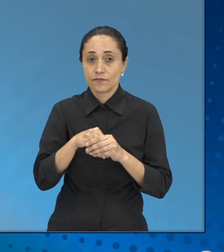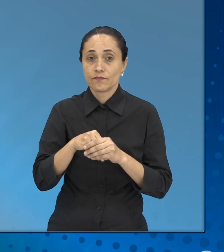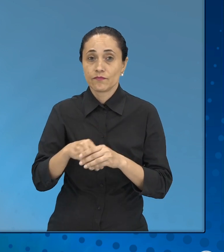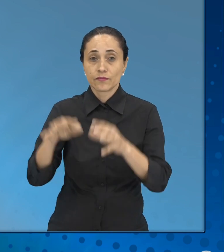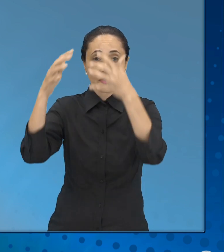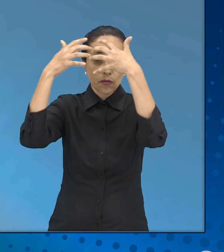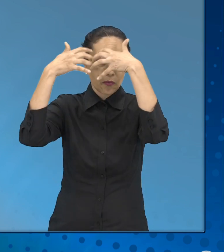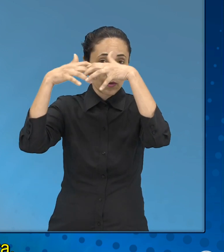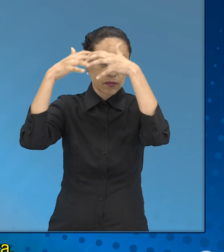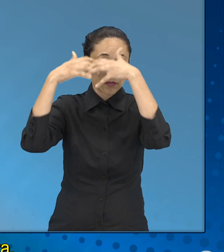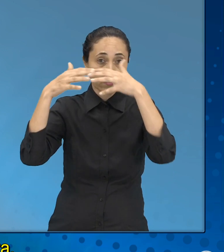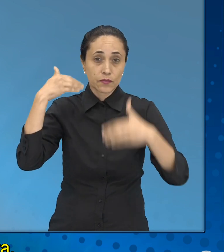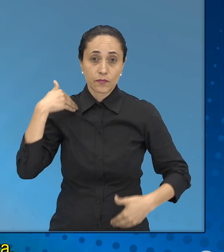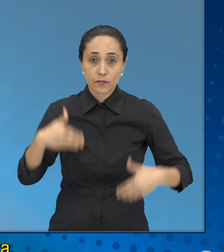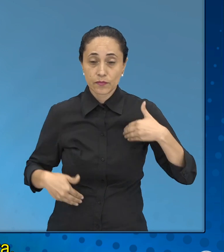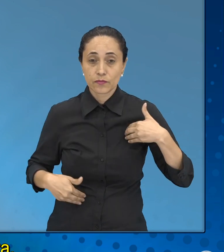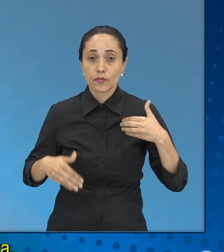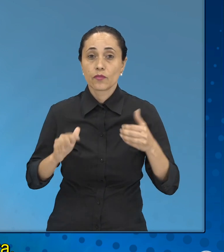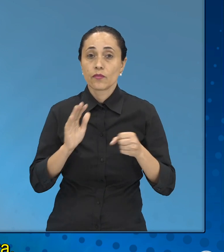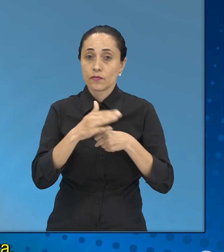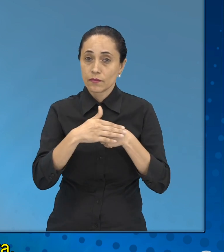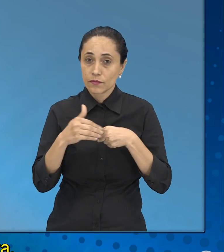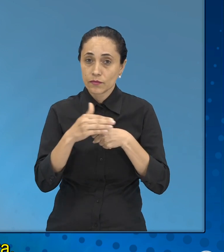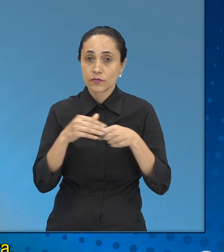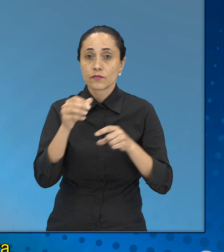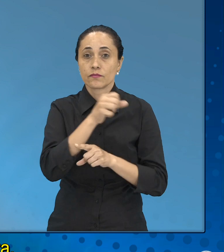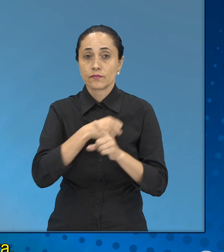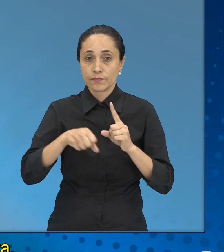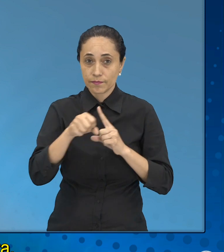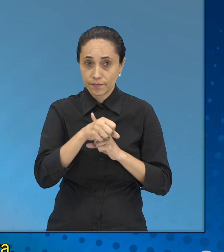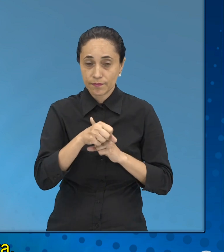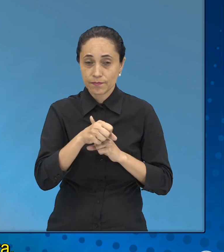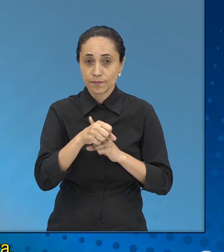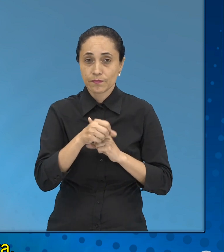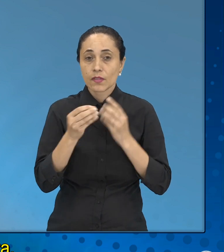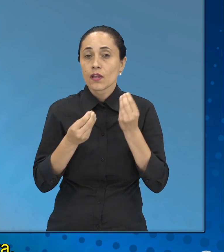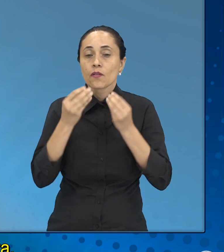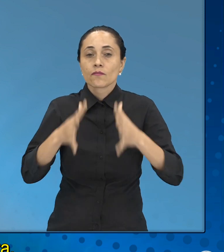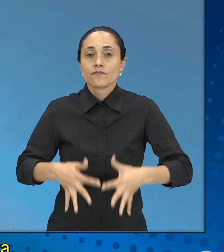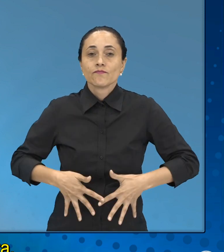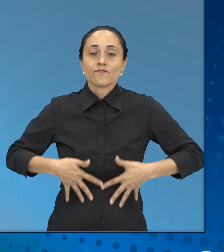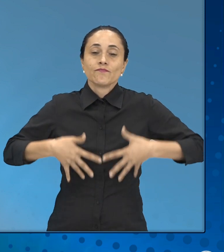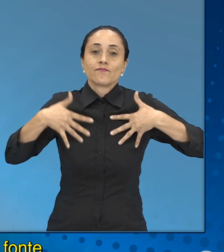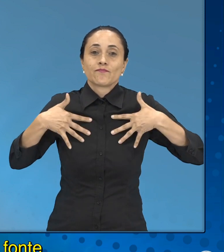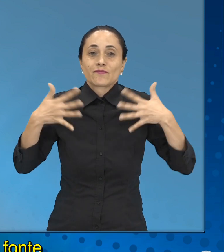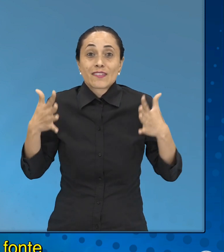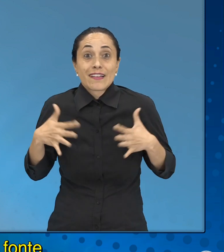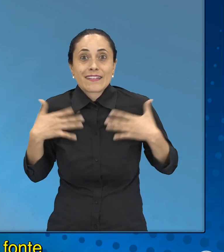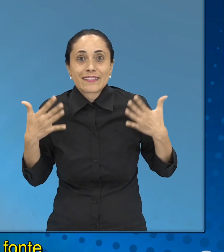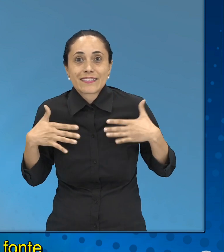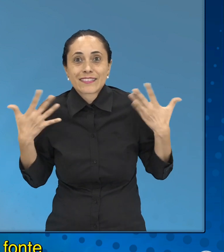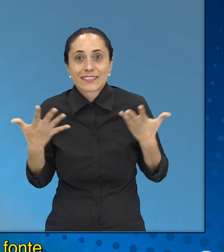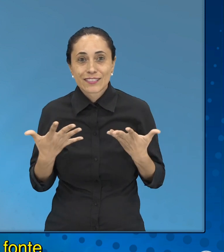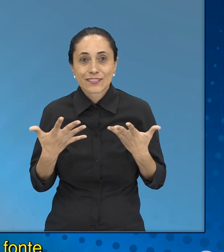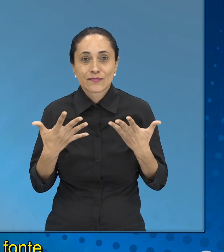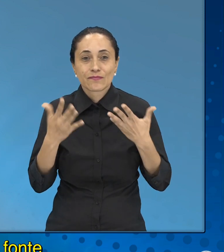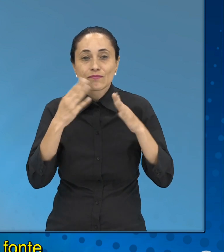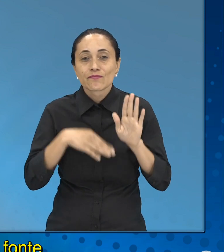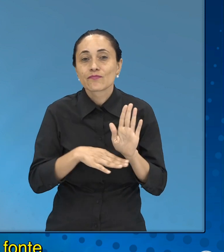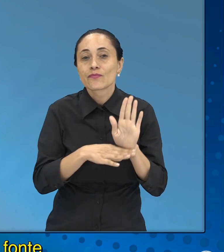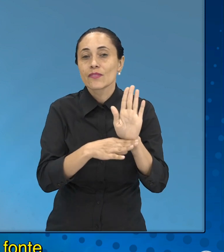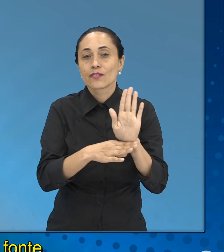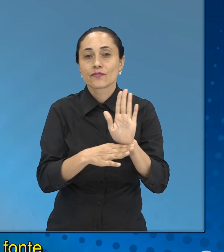envolve as dimensões cognitiva, motora, afetiva, social, mas também como fonte